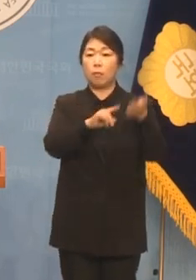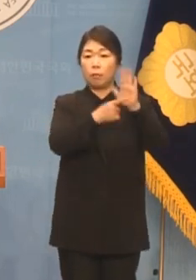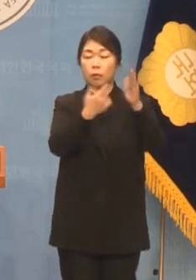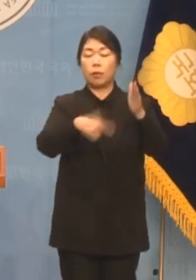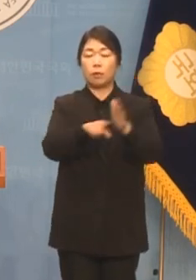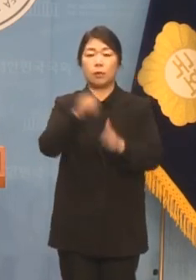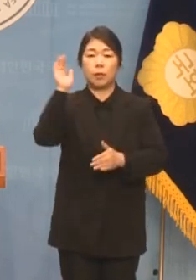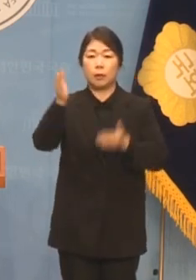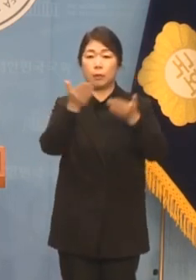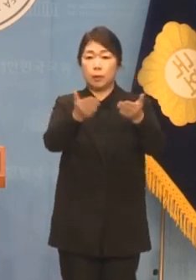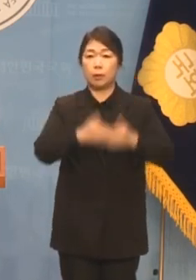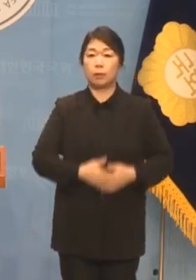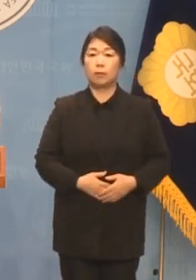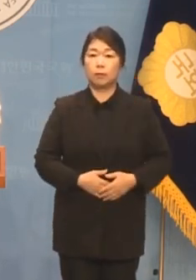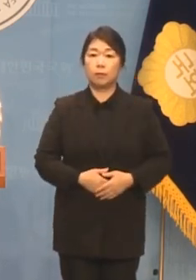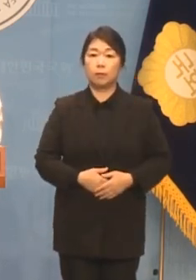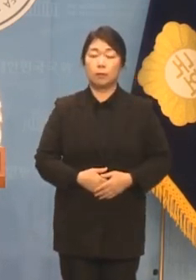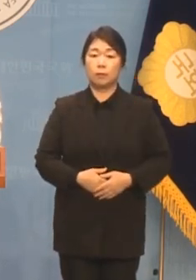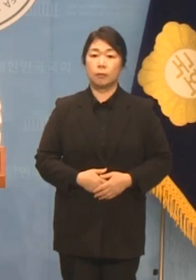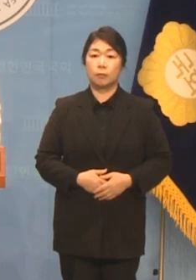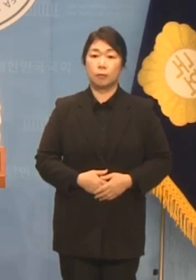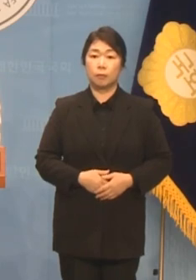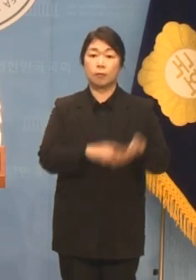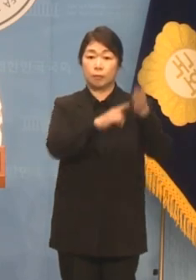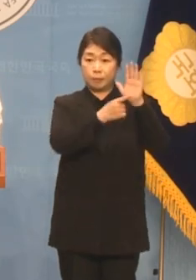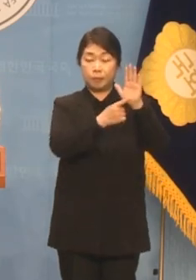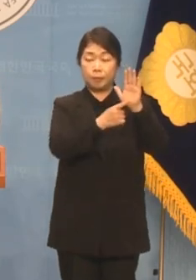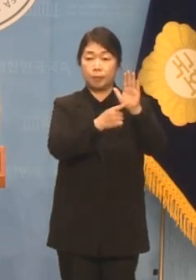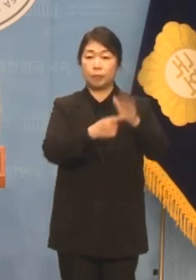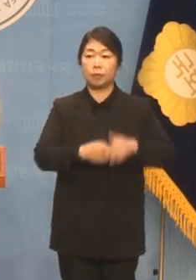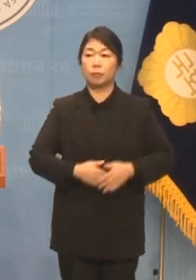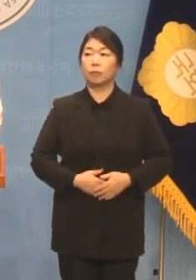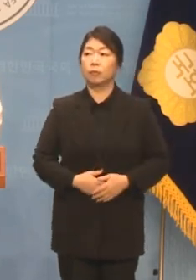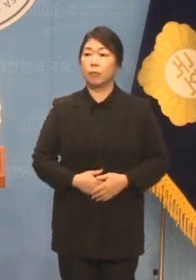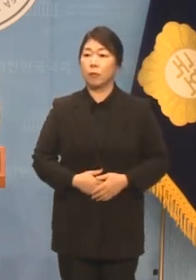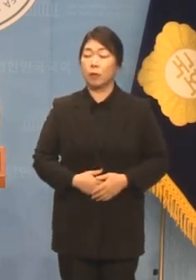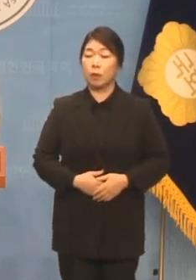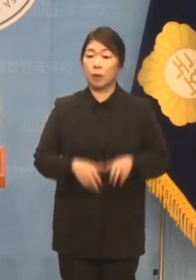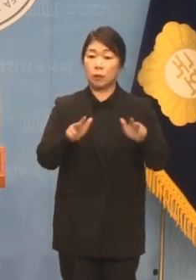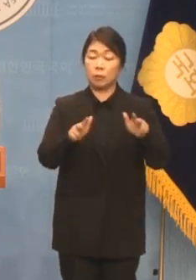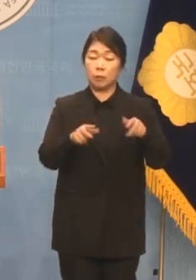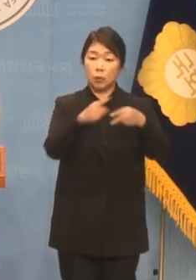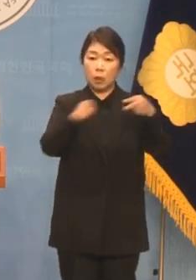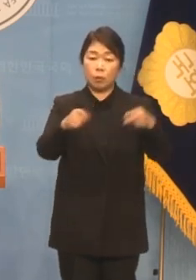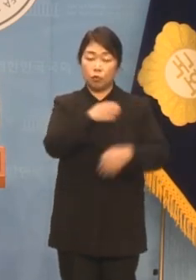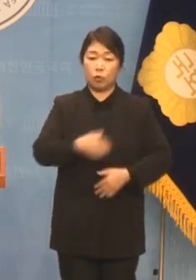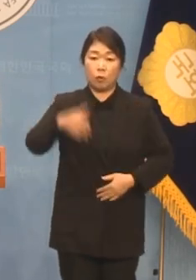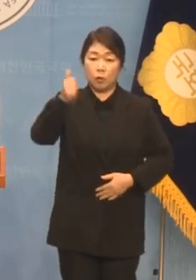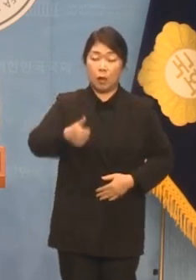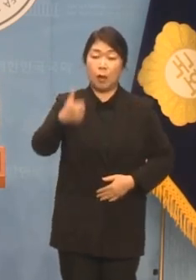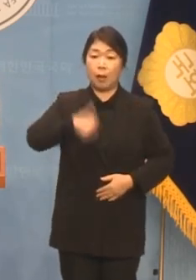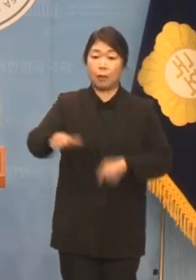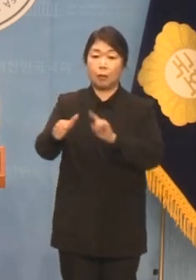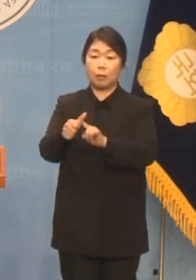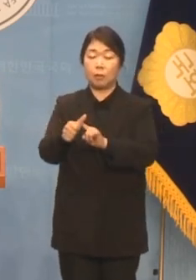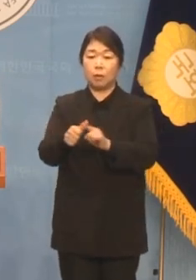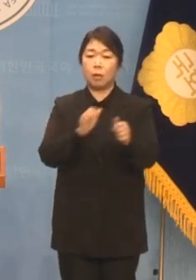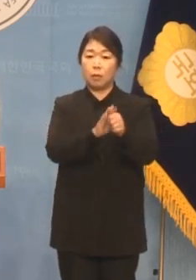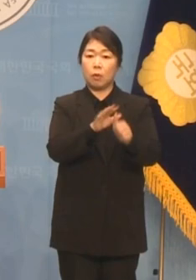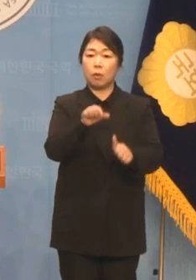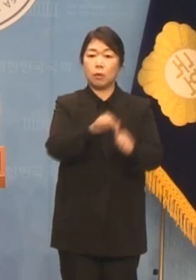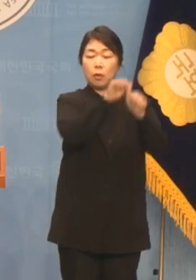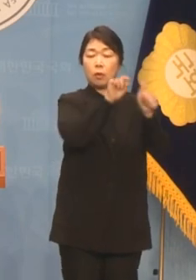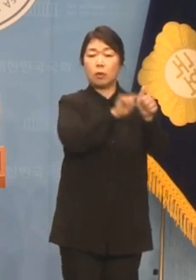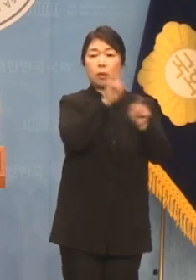자리에 섰습니다네 발표하도록 하겠습니다 현직 서대문 구청장 아들을 비서관으로 채용한